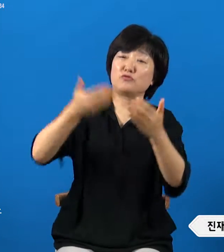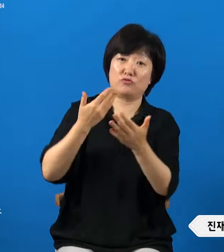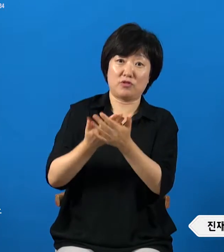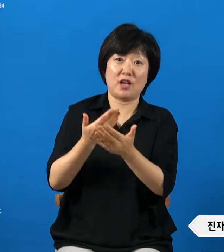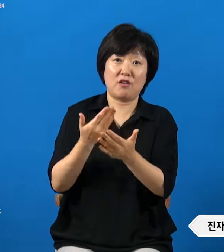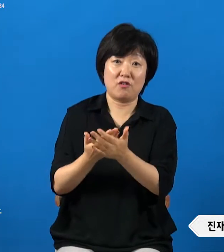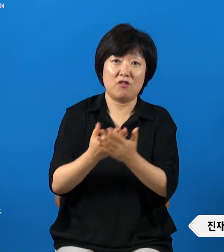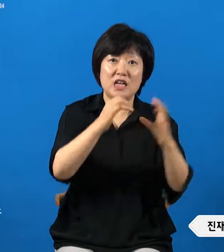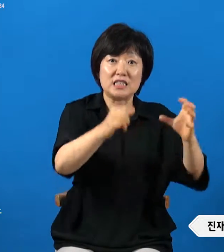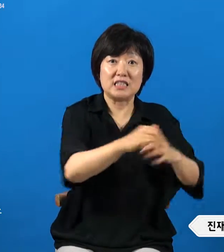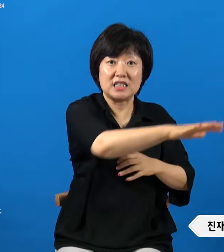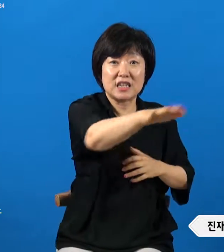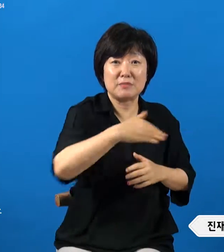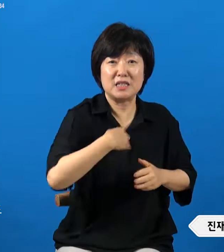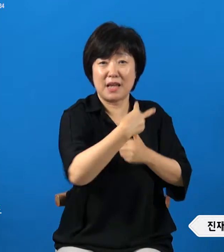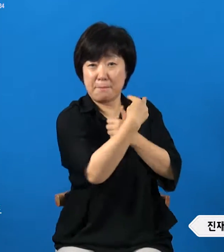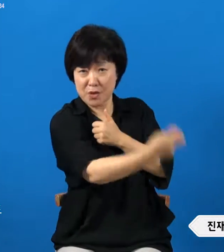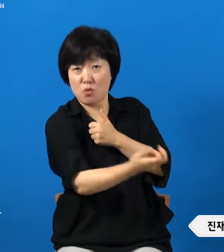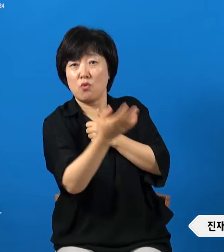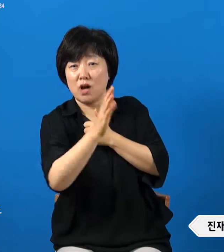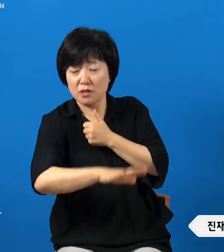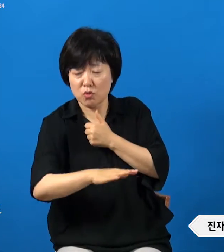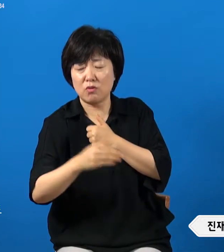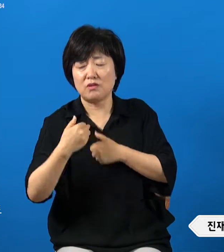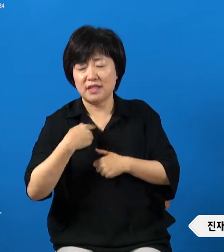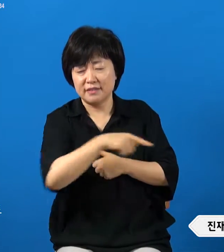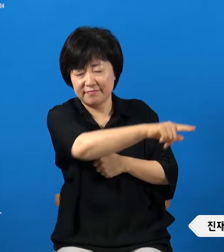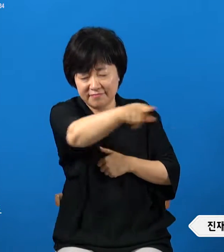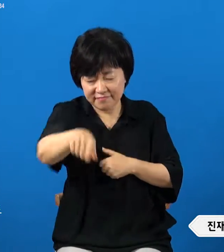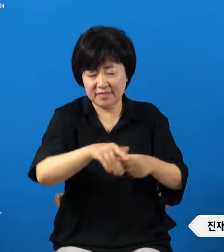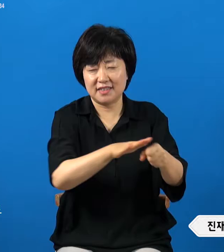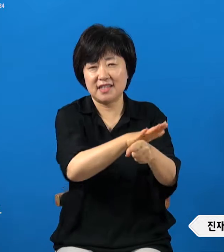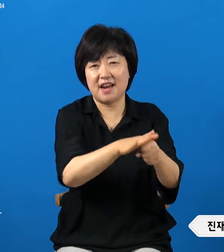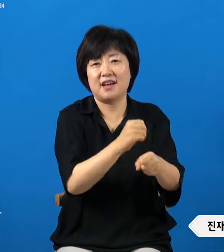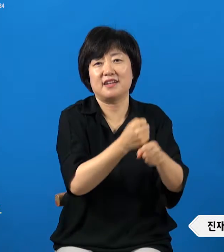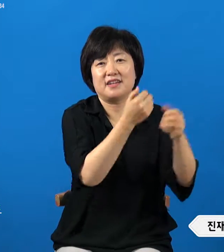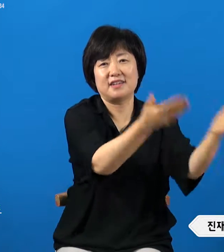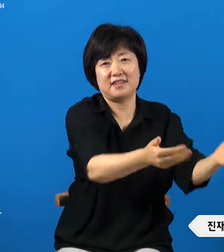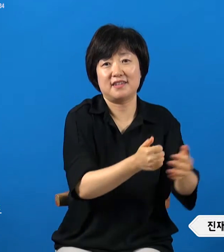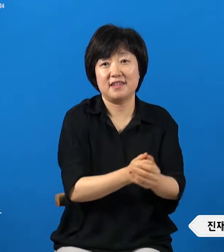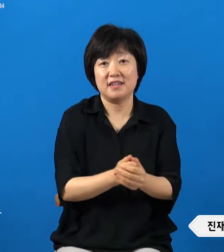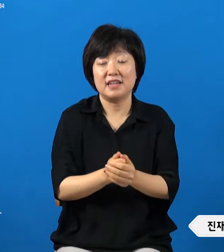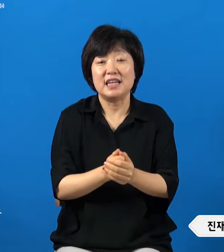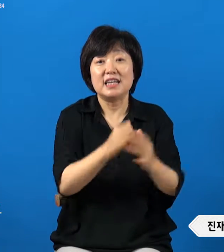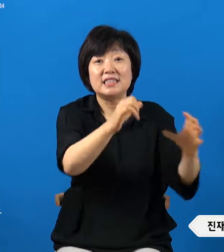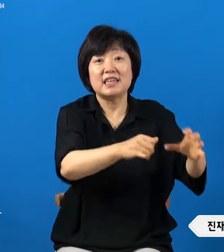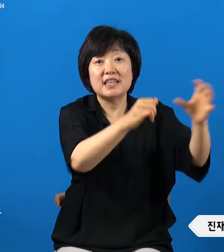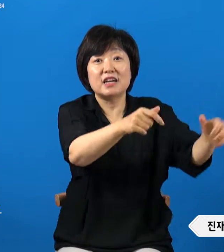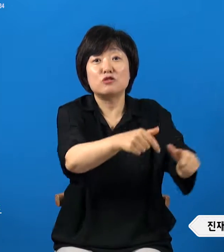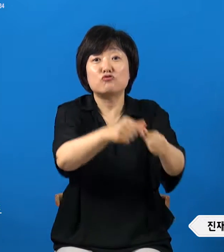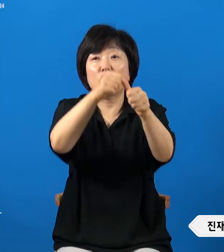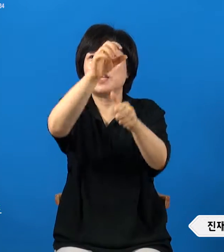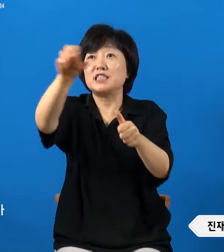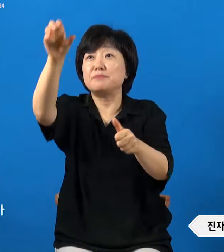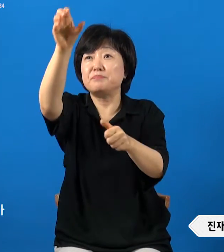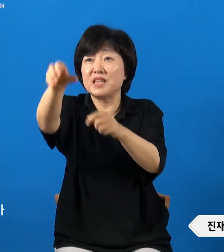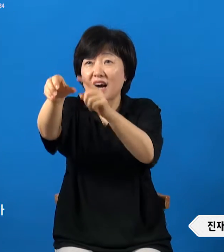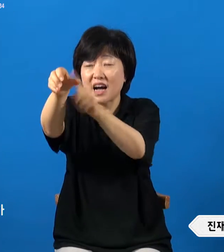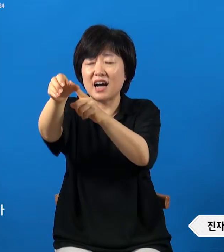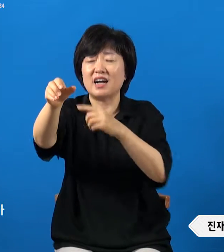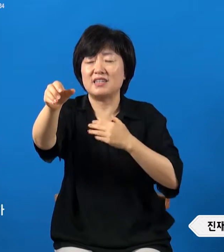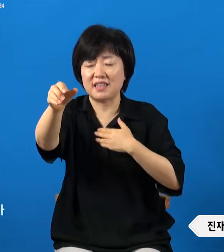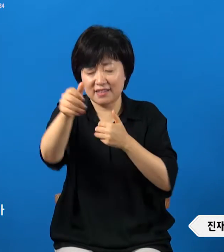미워해도 나는 사랑하겠소. 세상을 구원할 십자가 나도 따라가오.